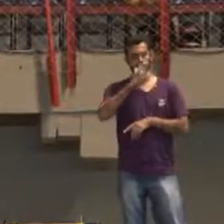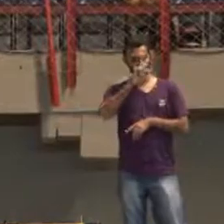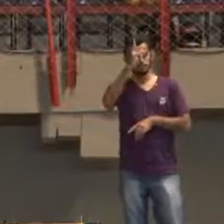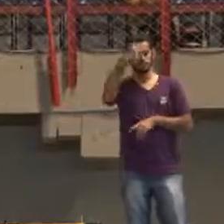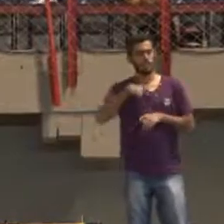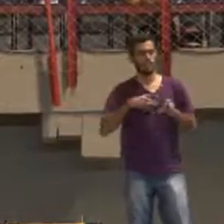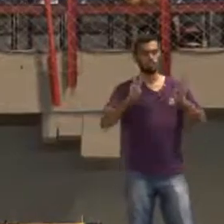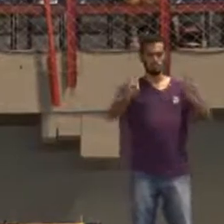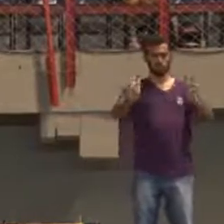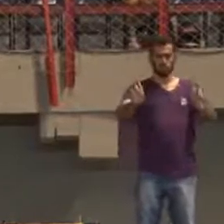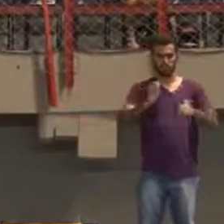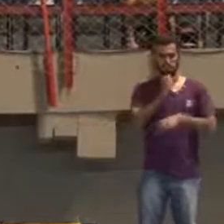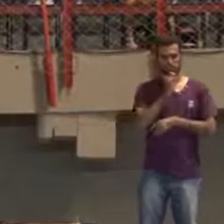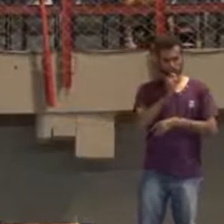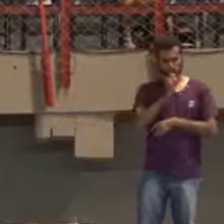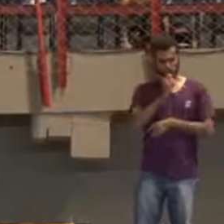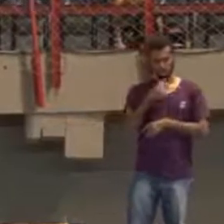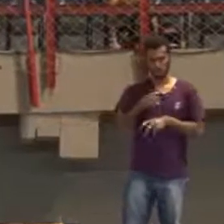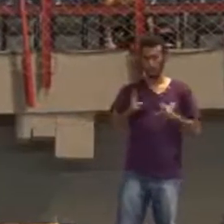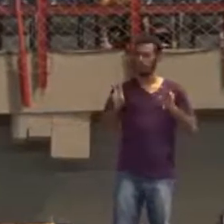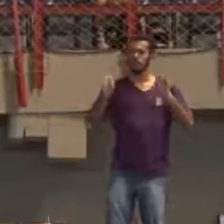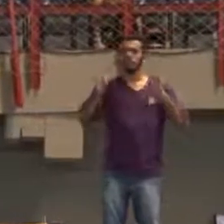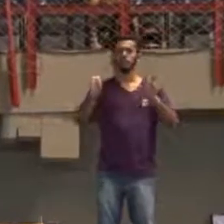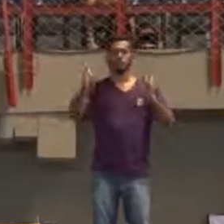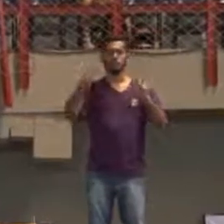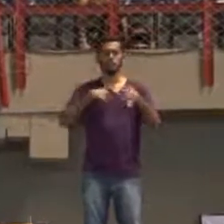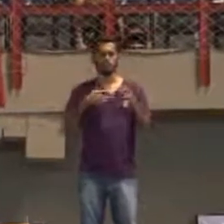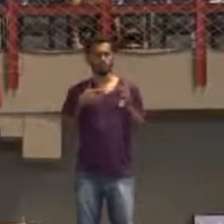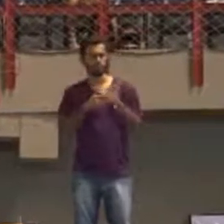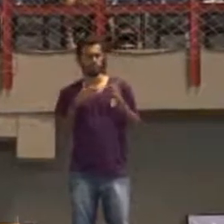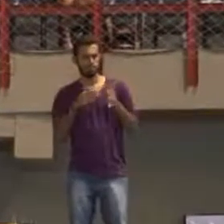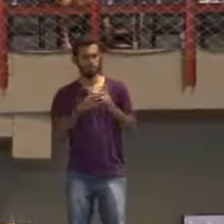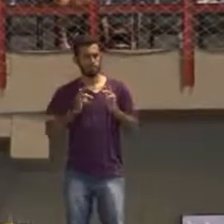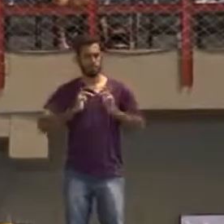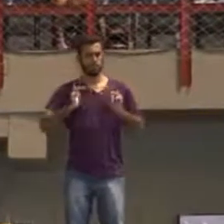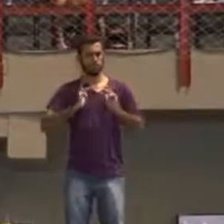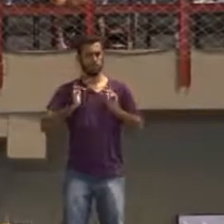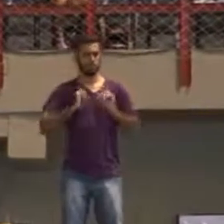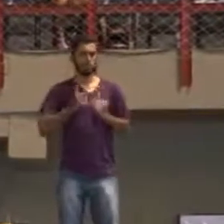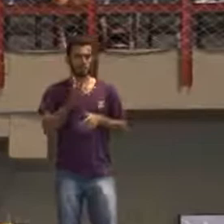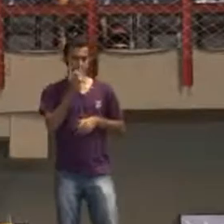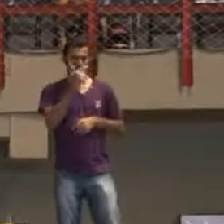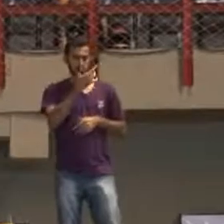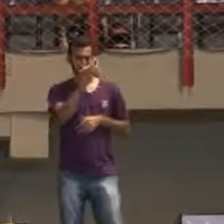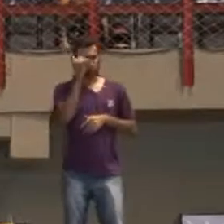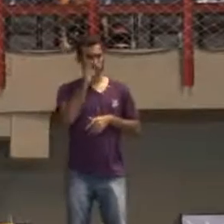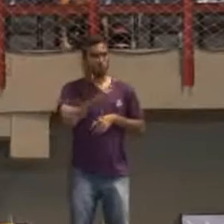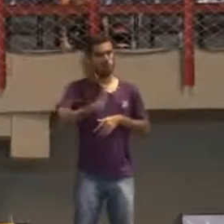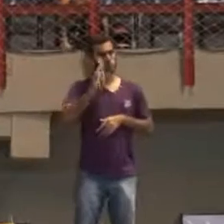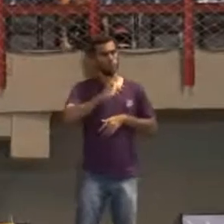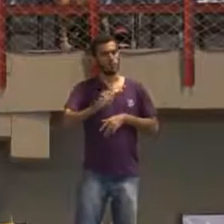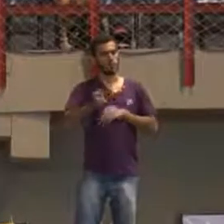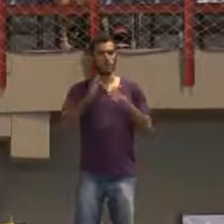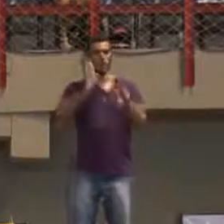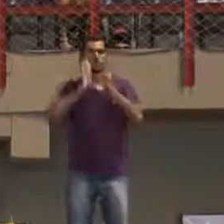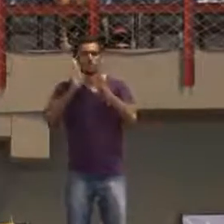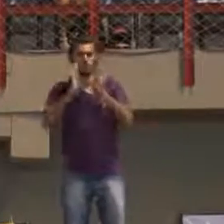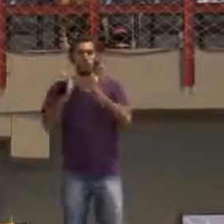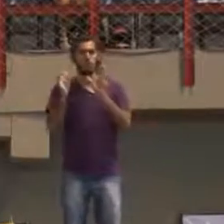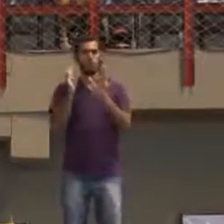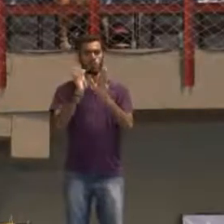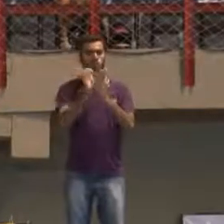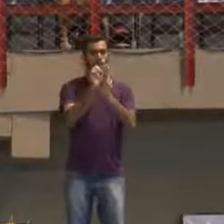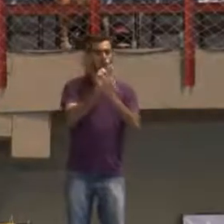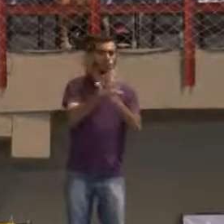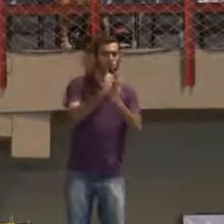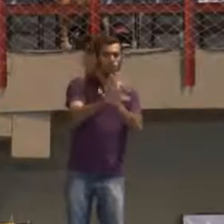tema sobre o limite entre o público e o privado quanto ao uso das redes sociais. Quais ideias você